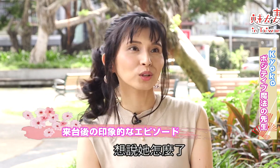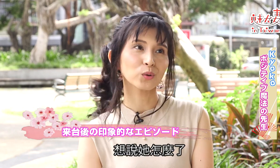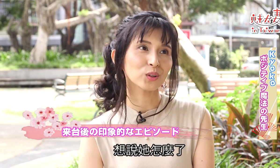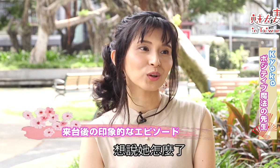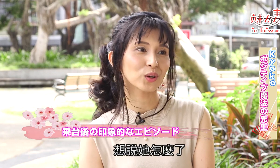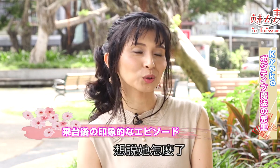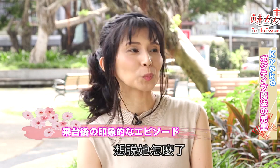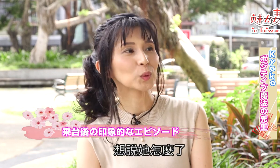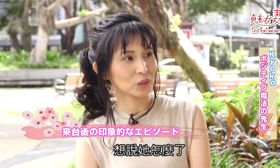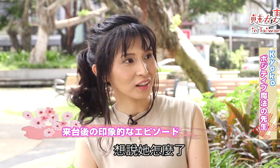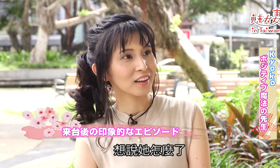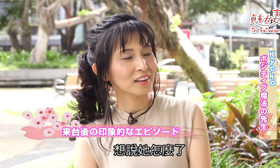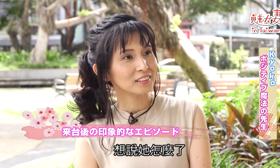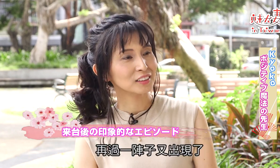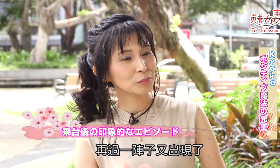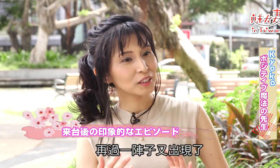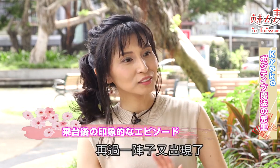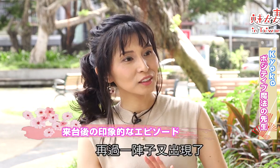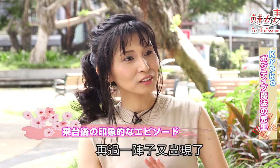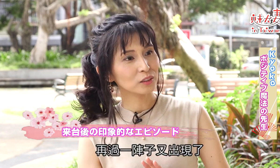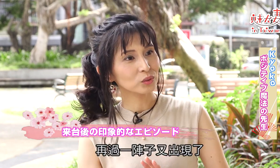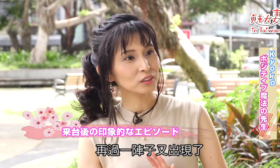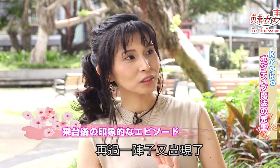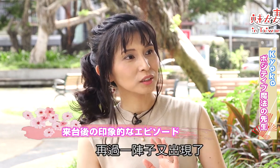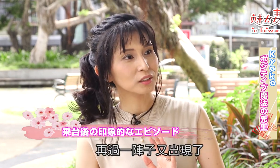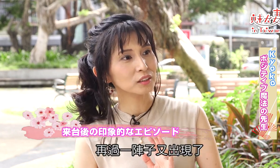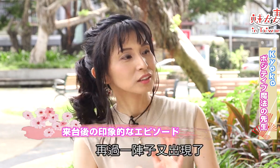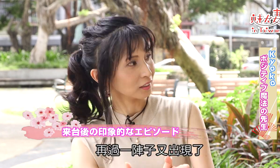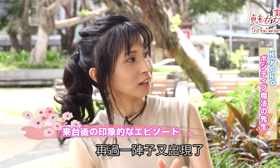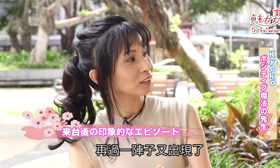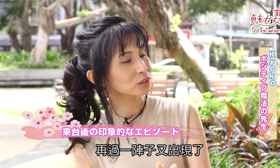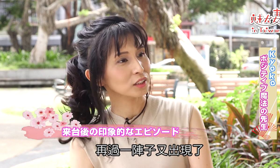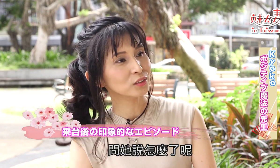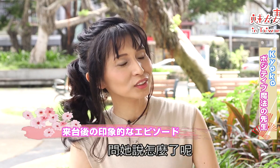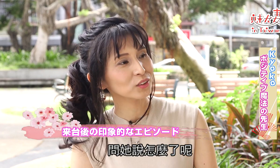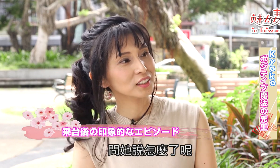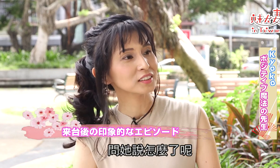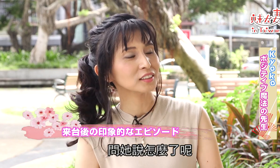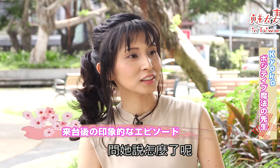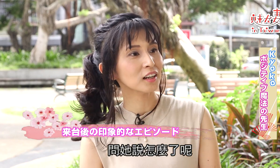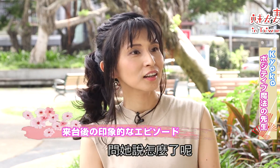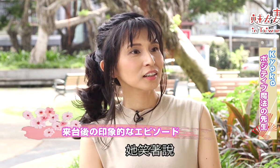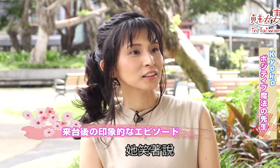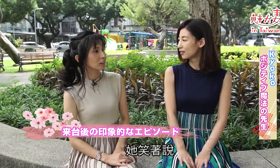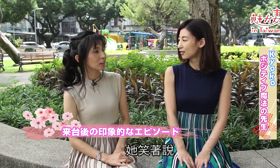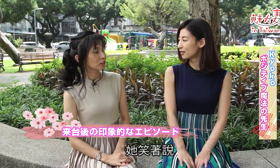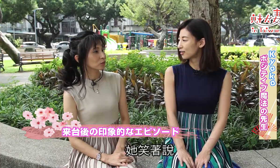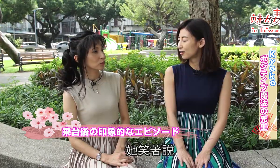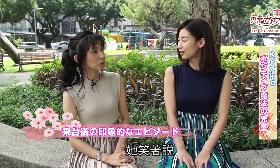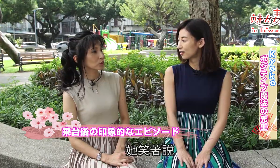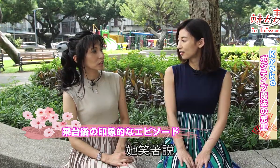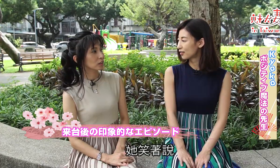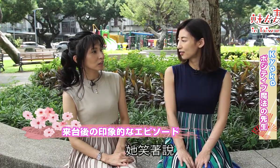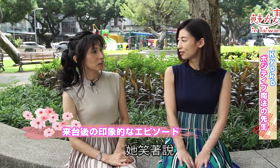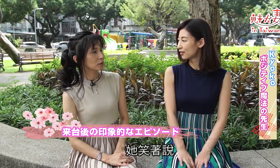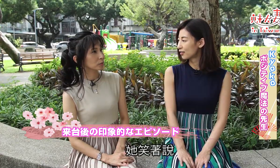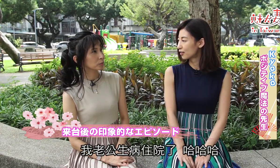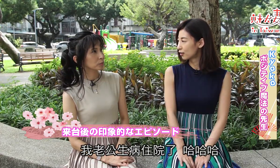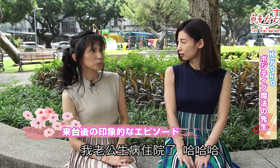のかなと思って、でしばらく経った後に行ったらいたから、あどうしたのってお話ししたら、いやあの旦那が病